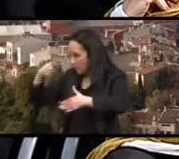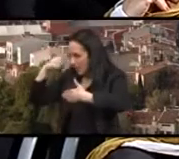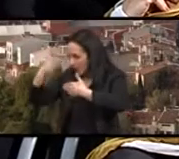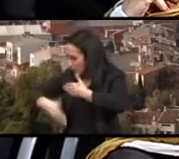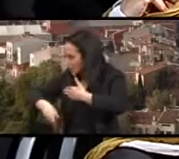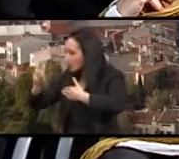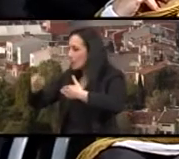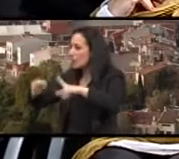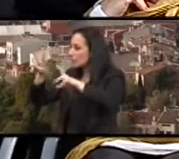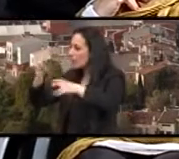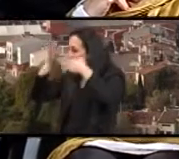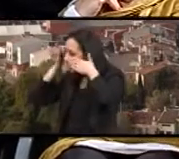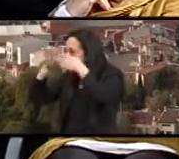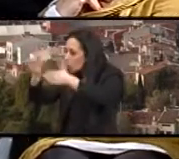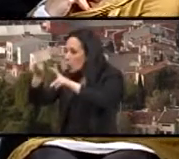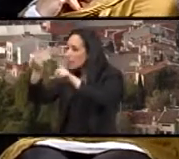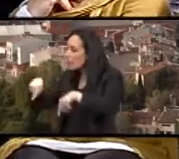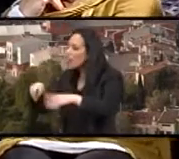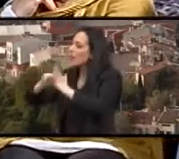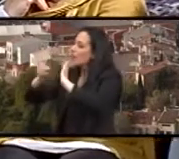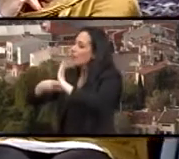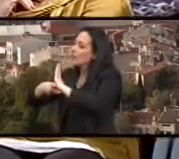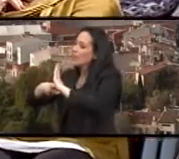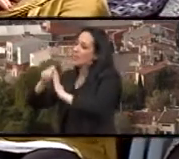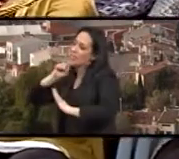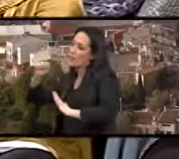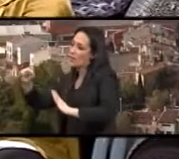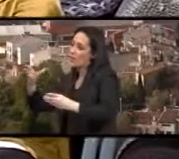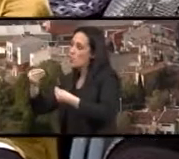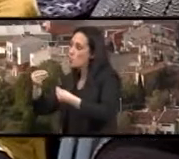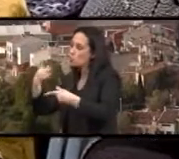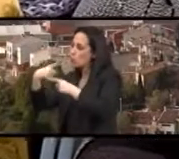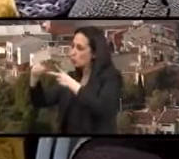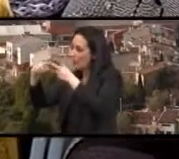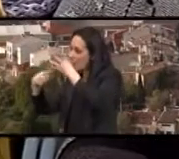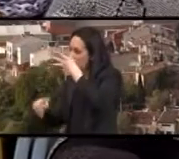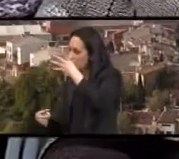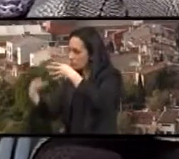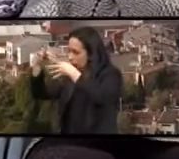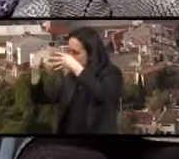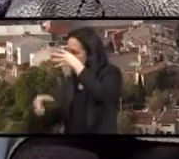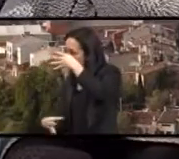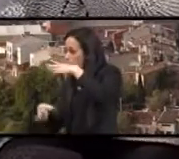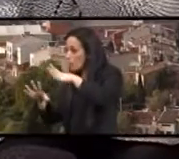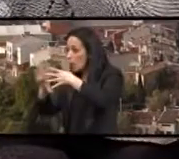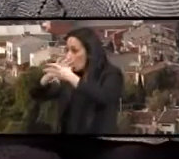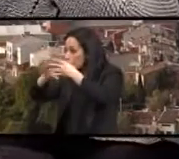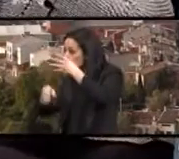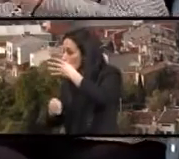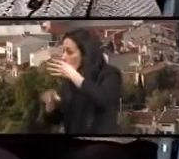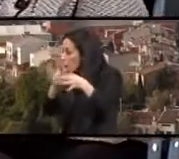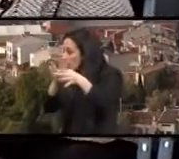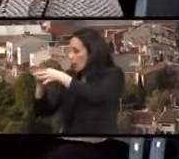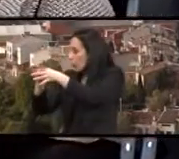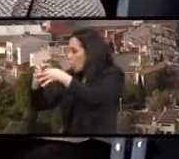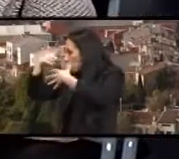de l'atenció, el tema de la llei de la dependència, són moltes coses, però si us hi fixeu totes jo crec que són de sentit comú. No estem demanant cap cosa que